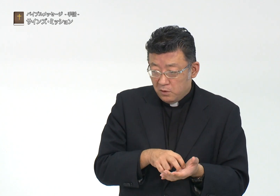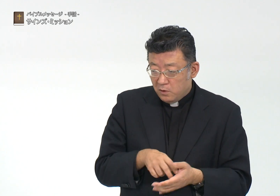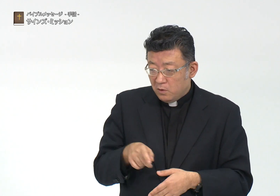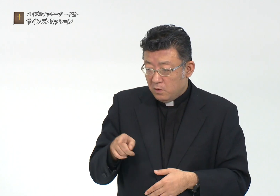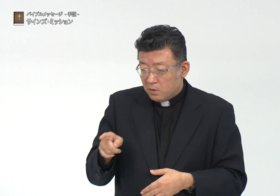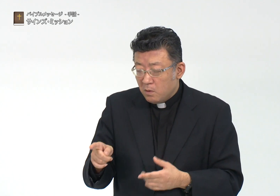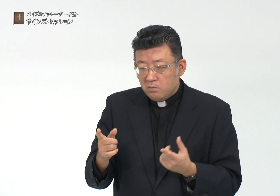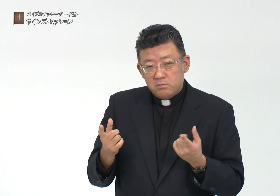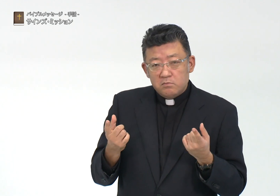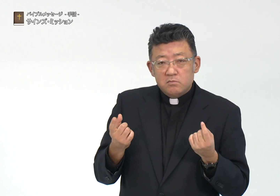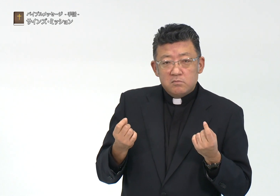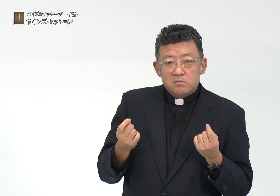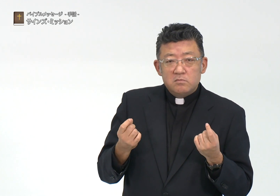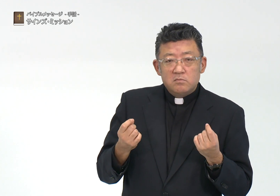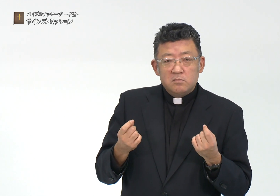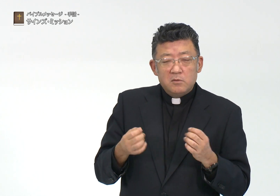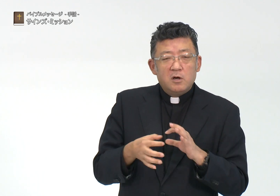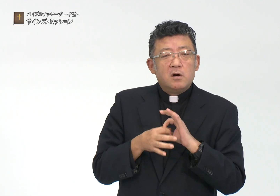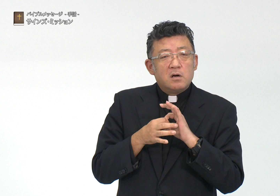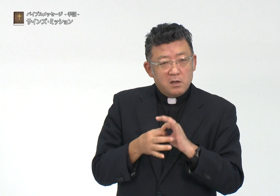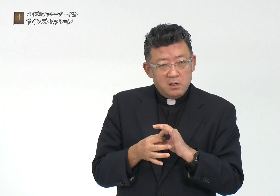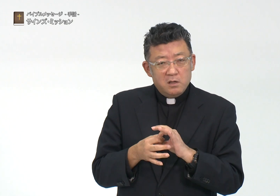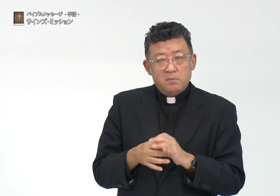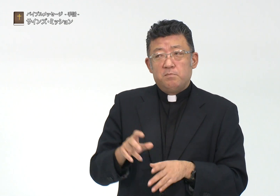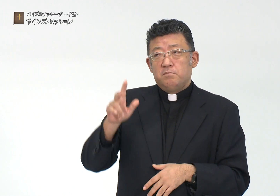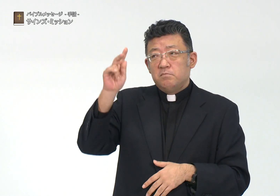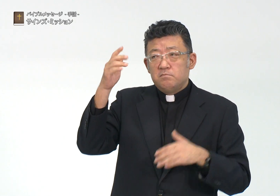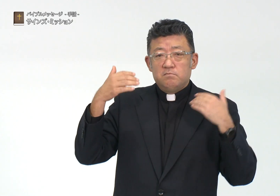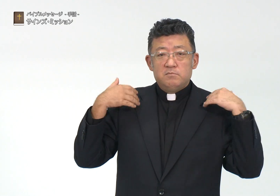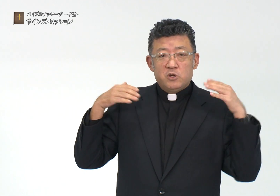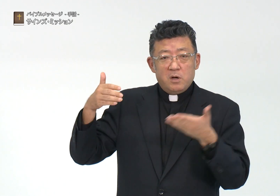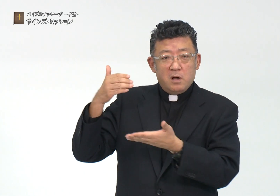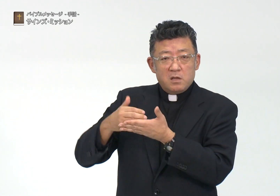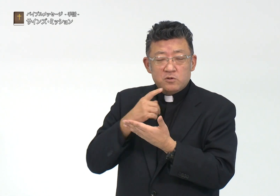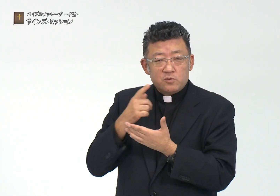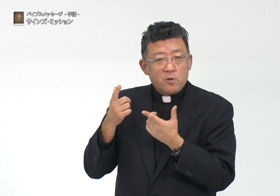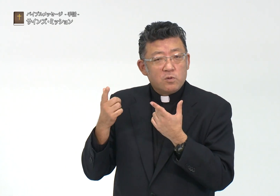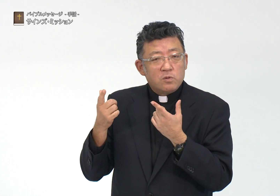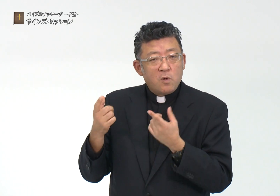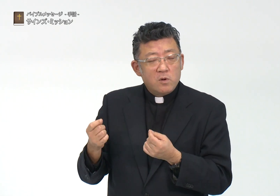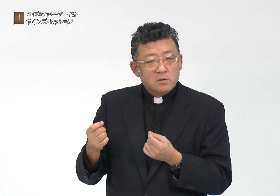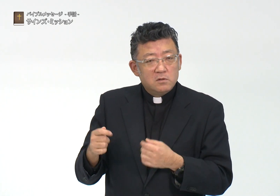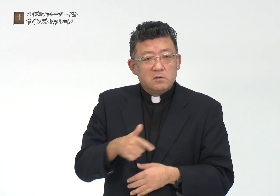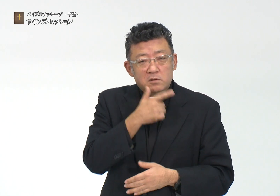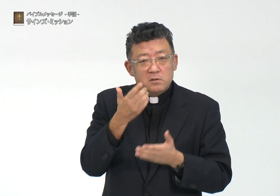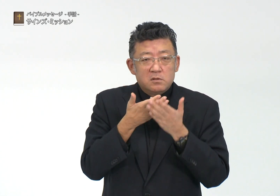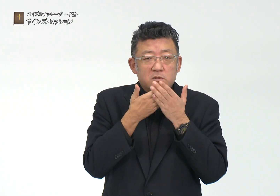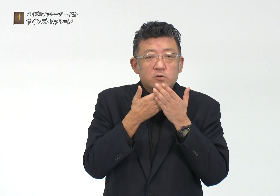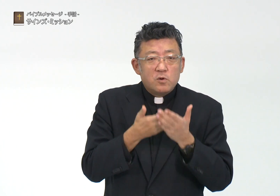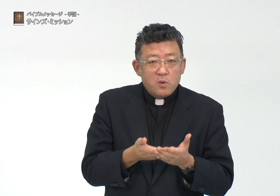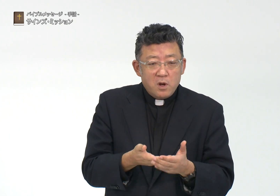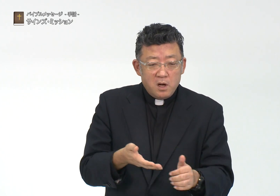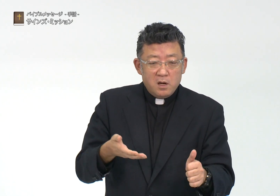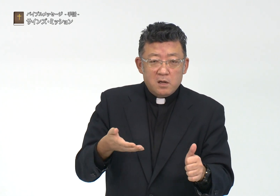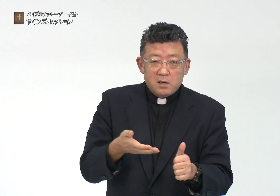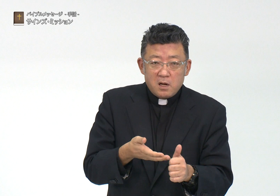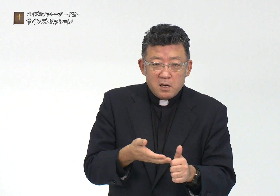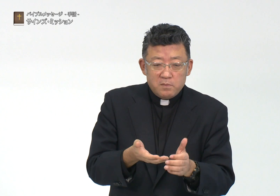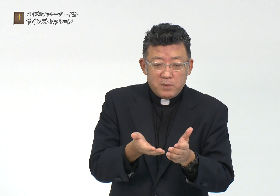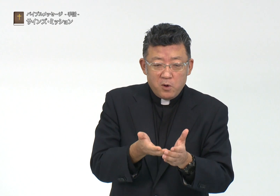知事会等はその通りだっただから御使いに次られた通りとても